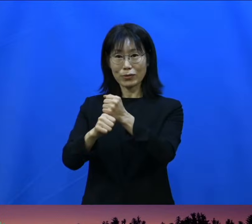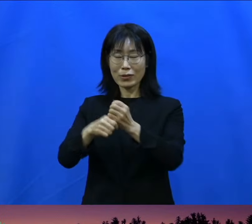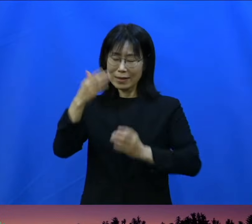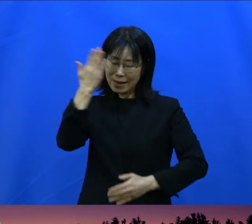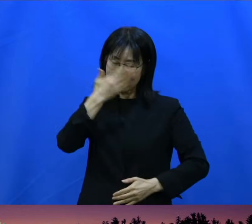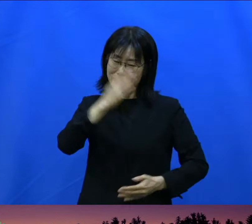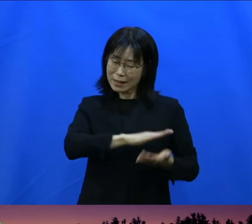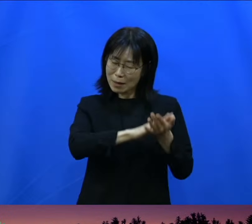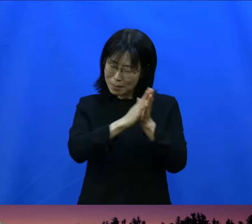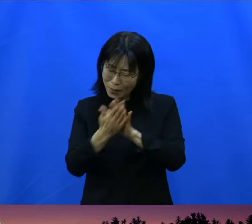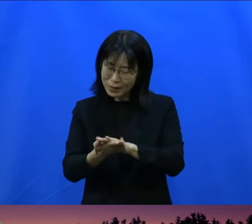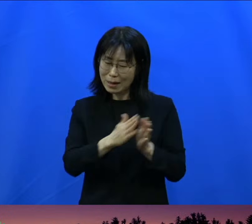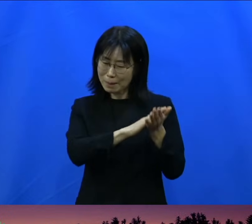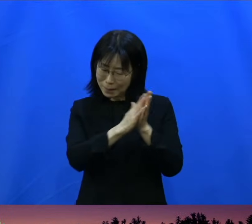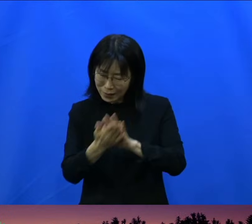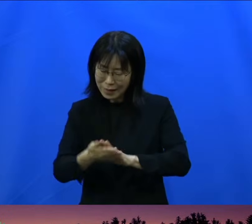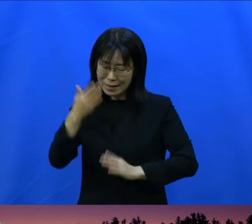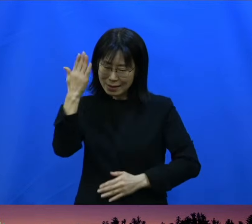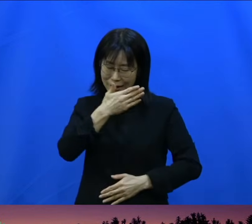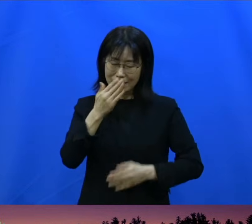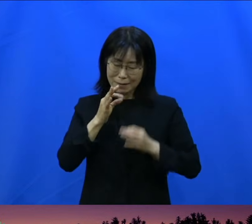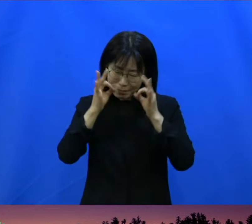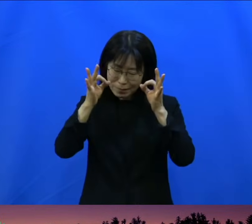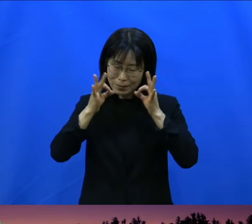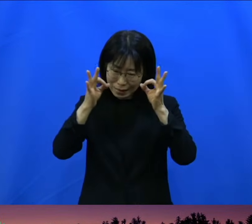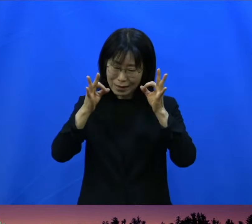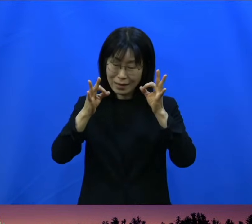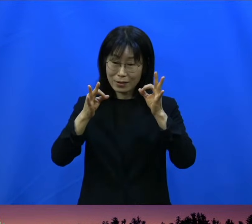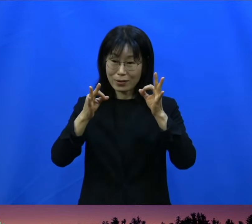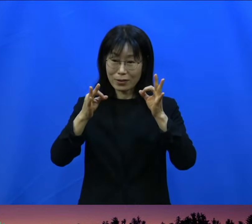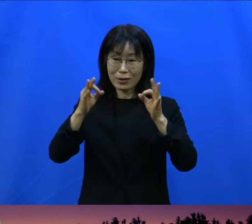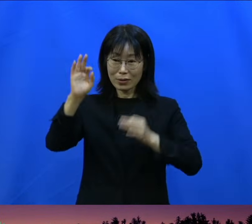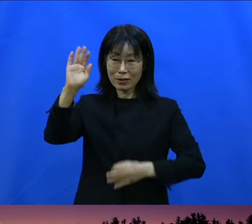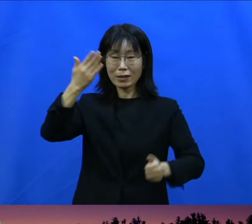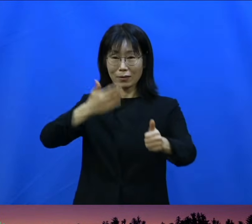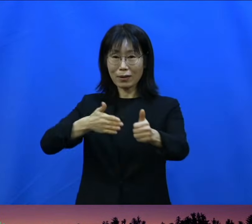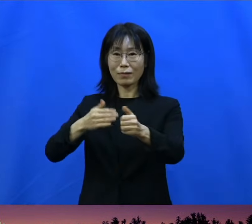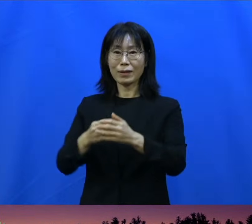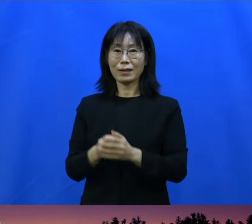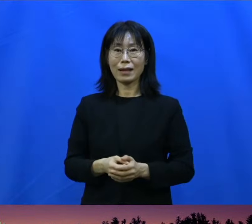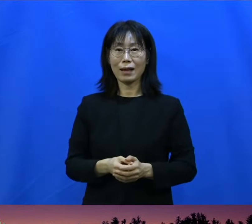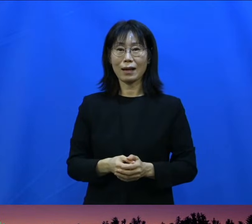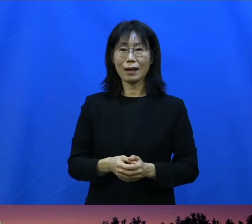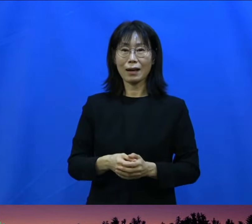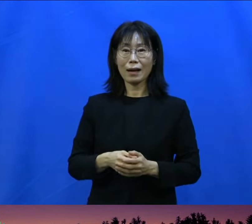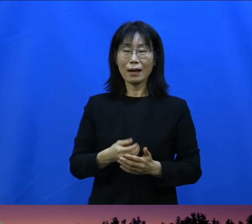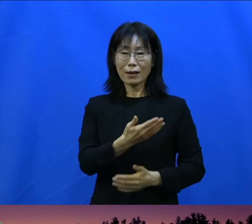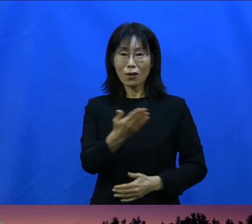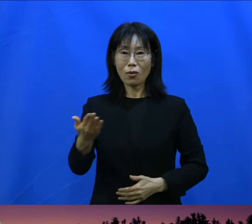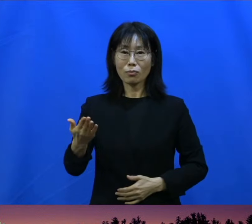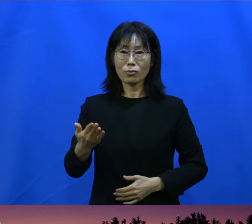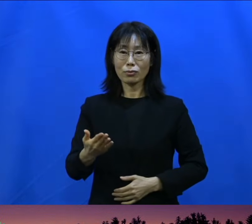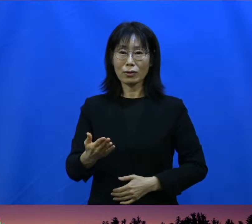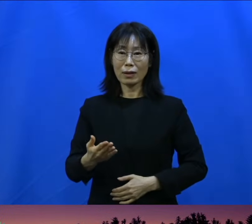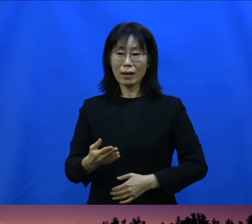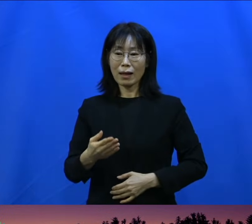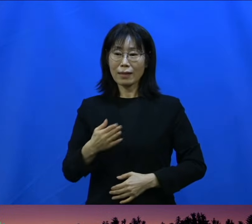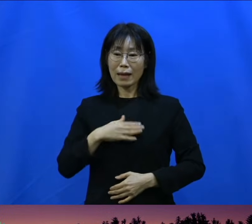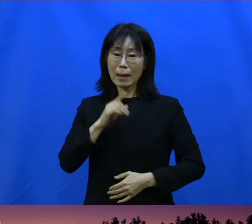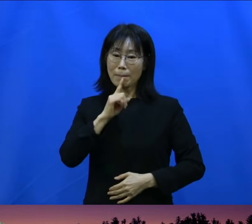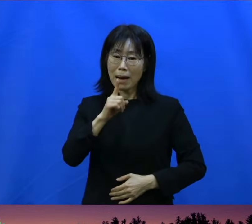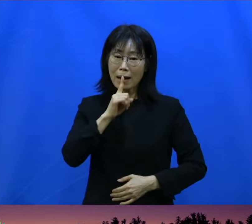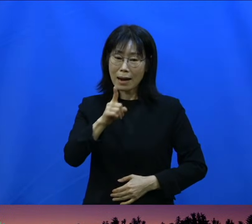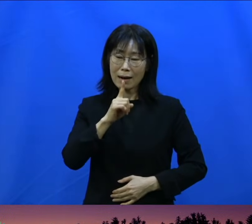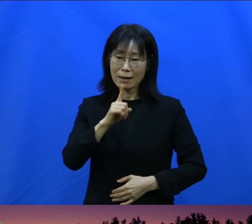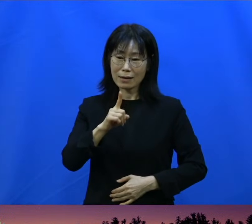정화되고 또 정화하고, 그래서 여러분 제단의 숯불을 내 혀에 대는 것처럼 혀에만 대는 게 아니에요. 그 십자가를